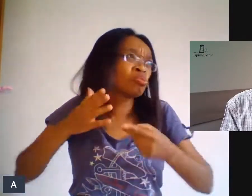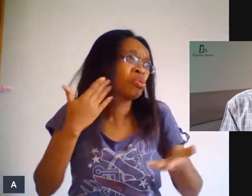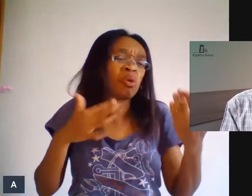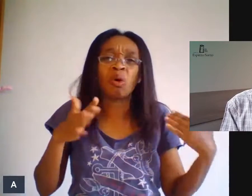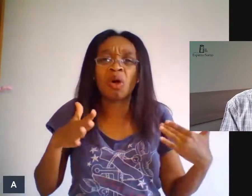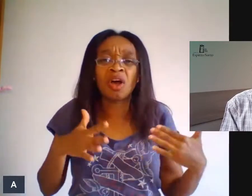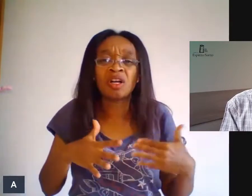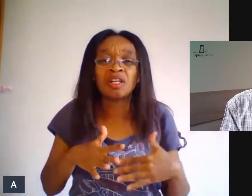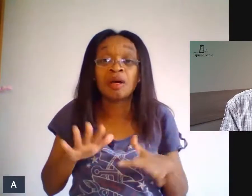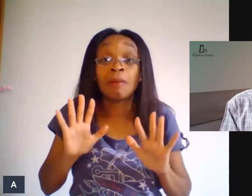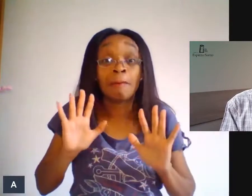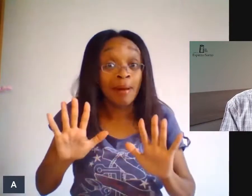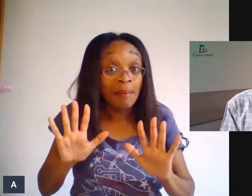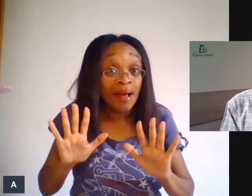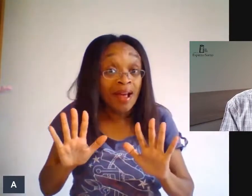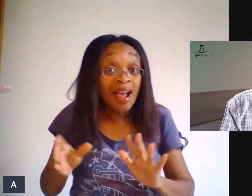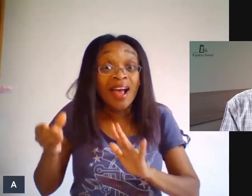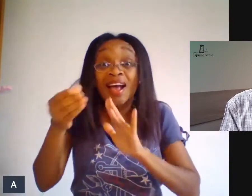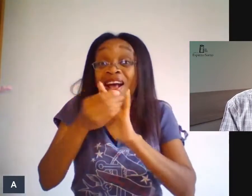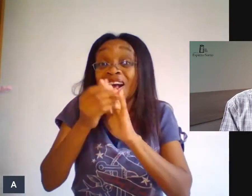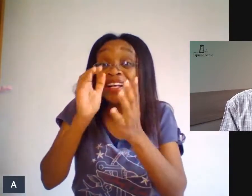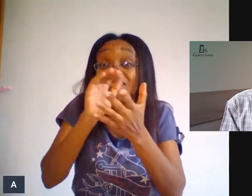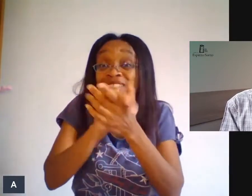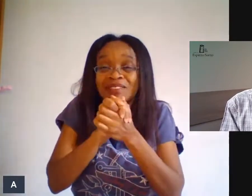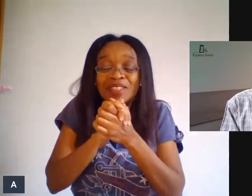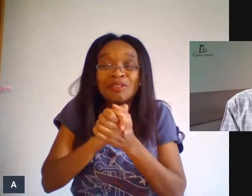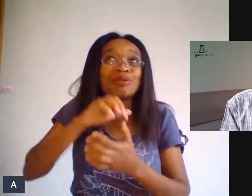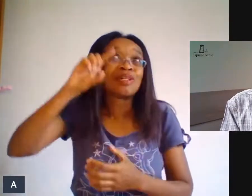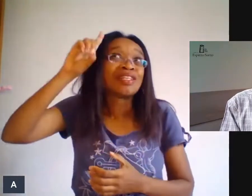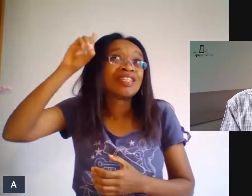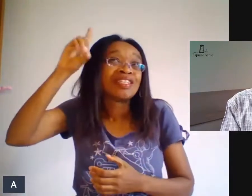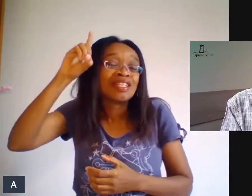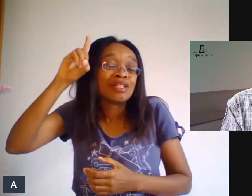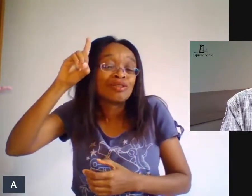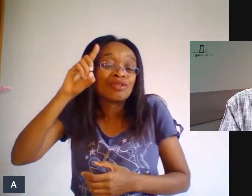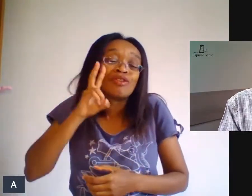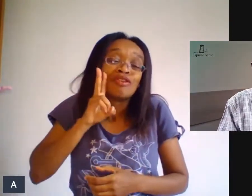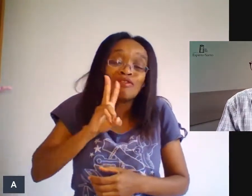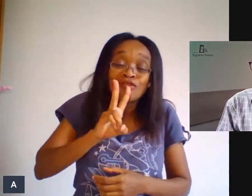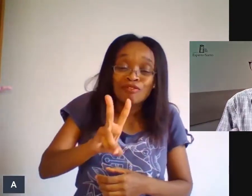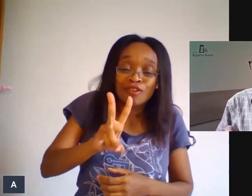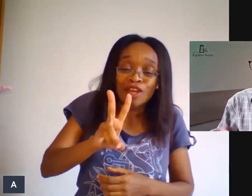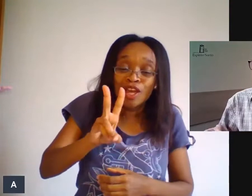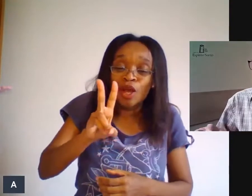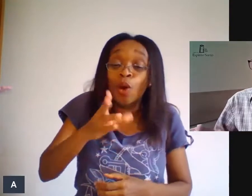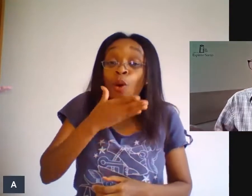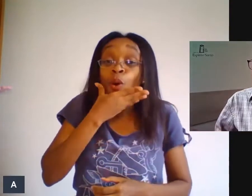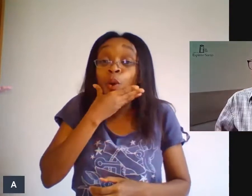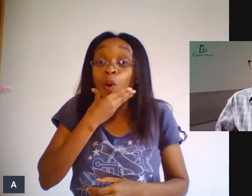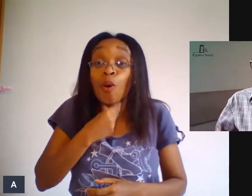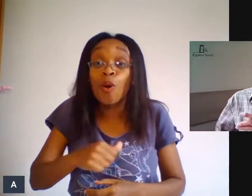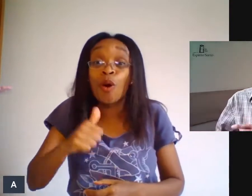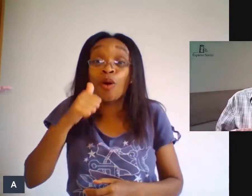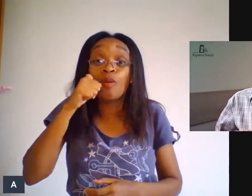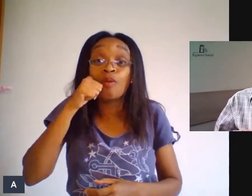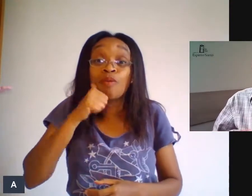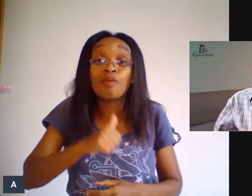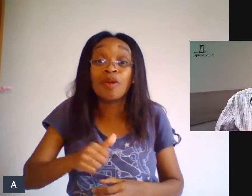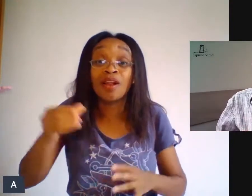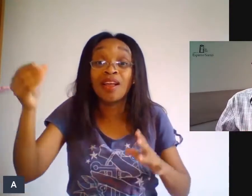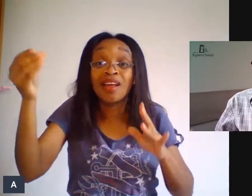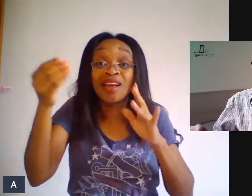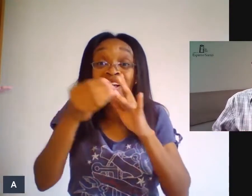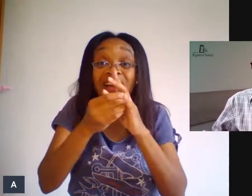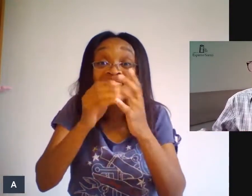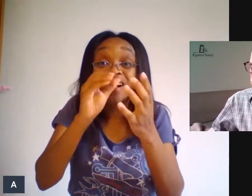algo excepcional aos olhos de Deus. Essa união do homem e da mulher perante Deus é